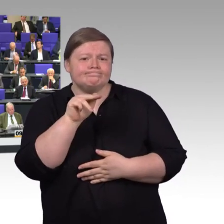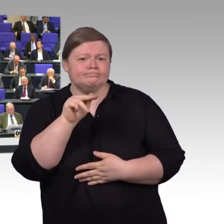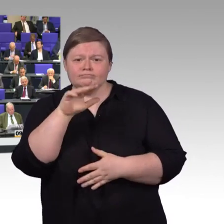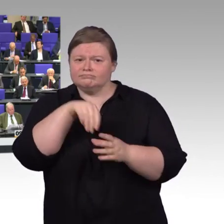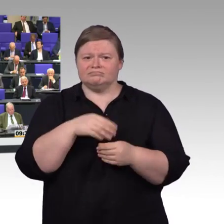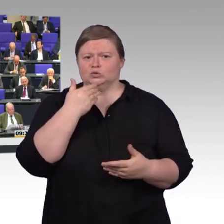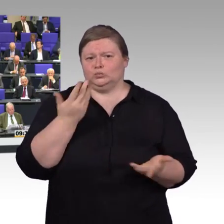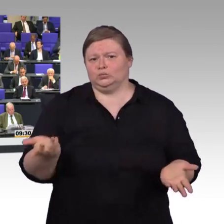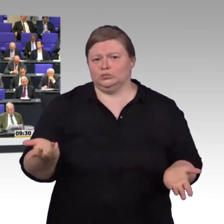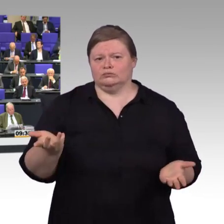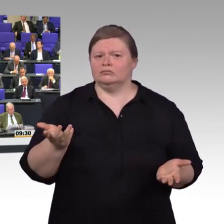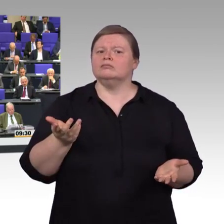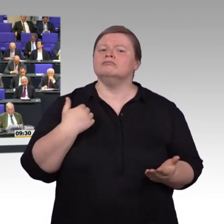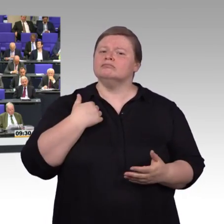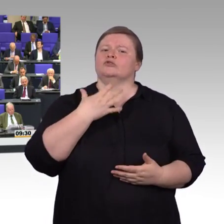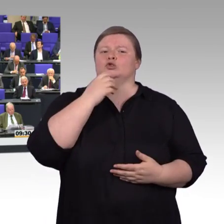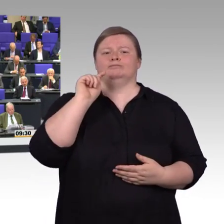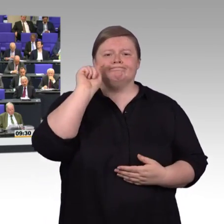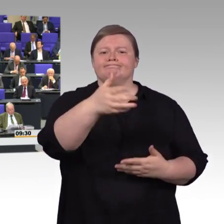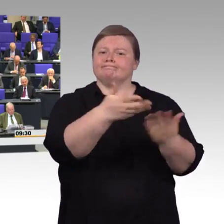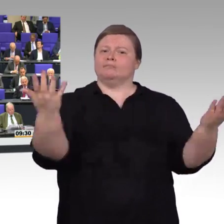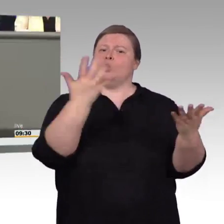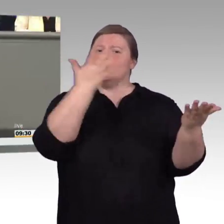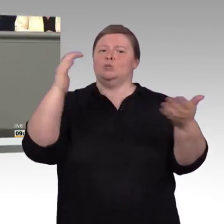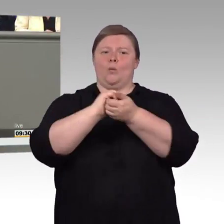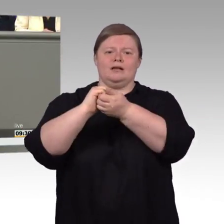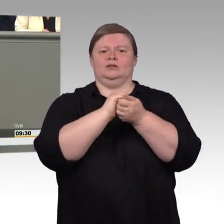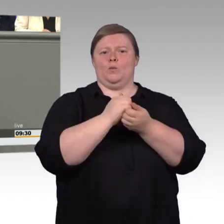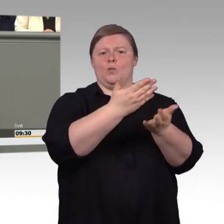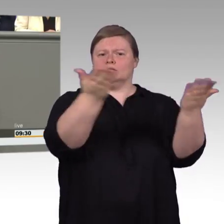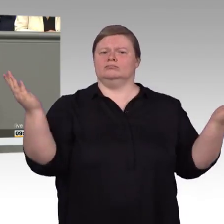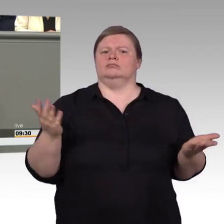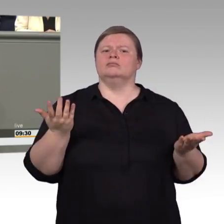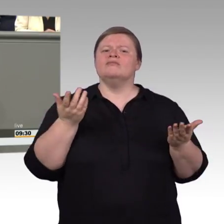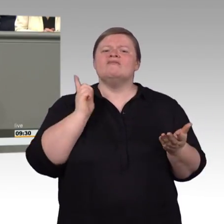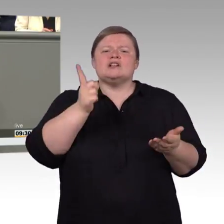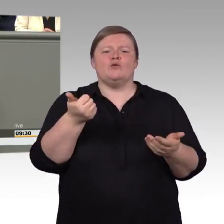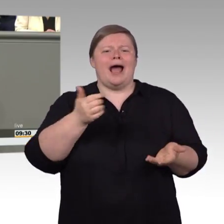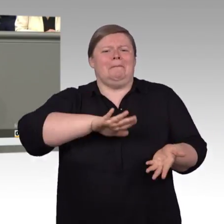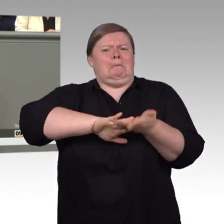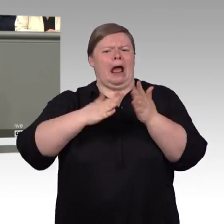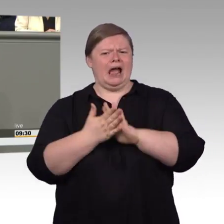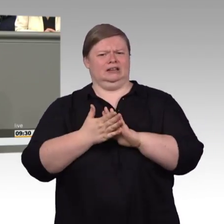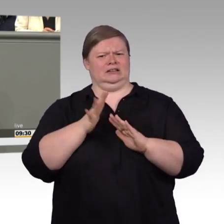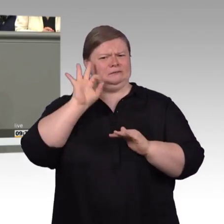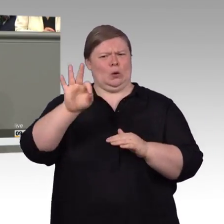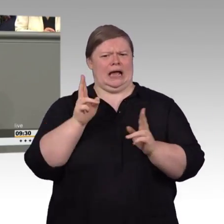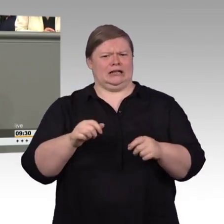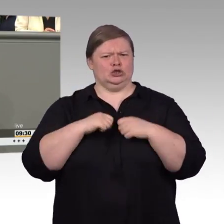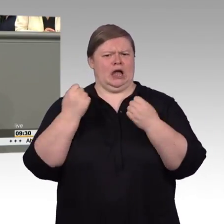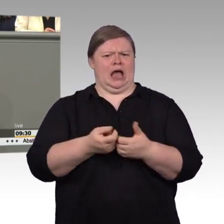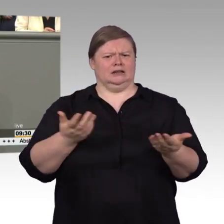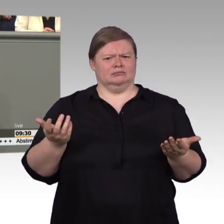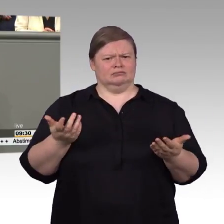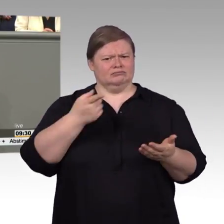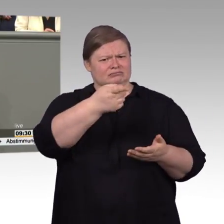Heute früh stimmen wir ab. Ab 17 Uhr ist WM. Augen zu und durch. Union und SPD prügeln die Musterfeststellungsklage in einem Tempo